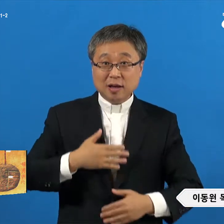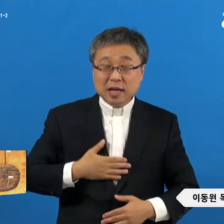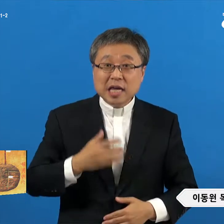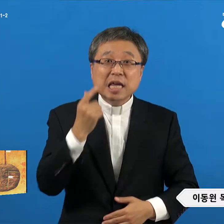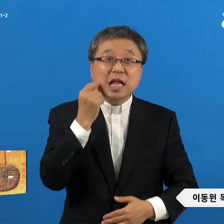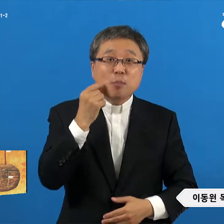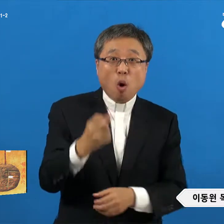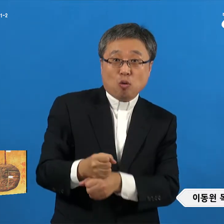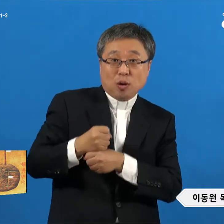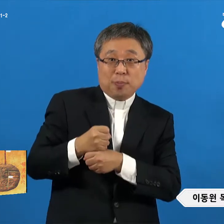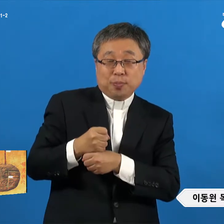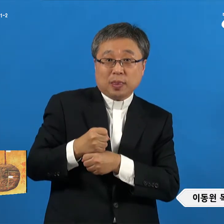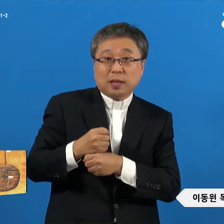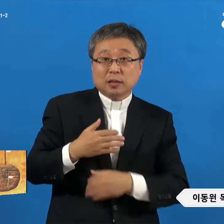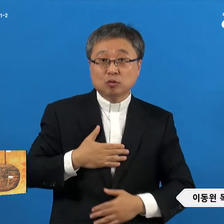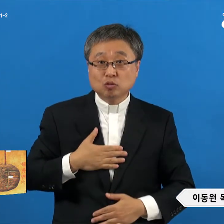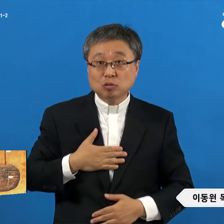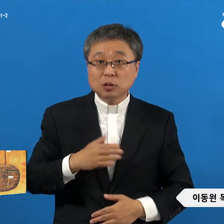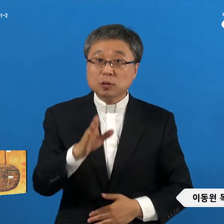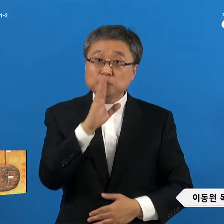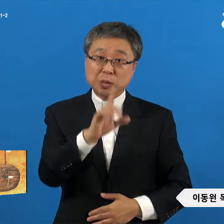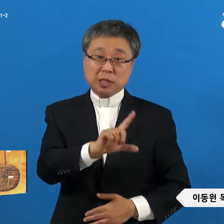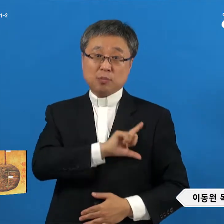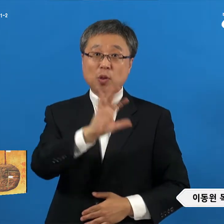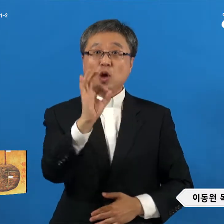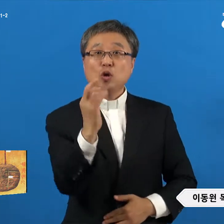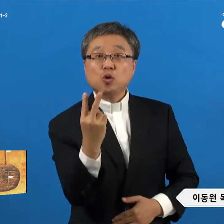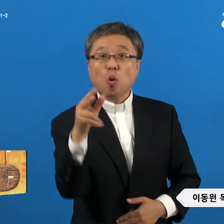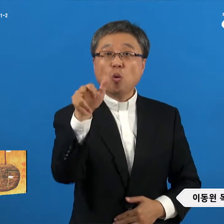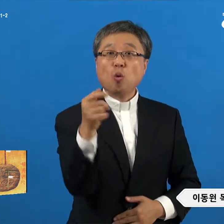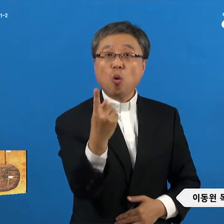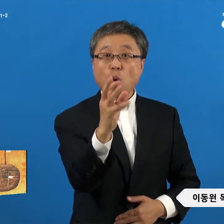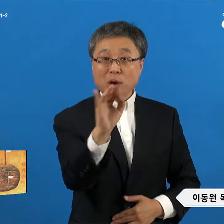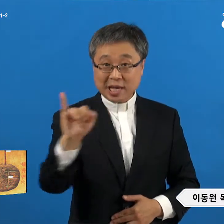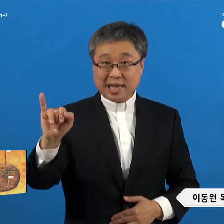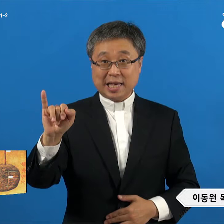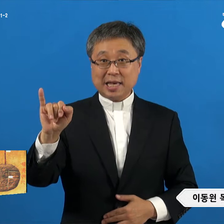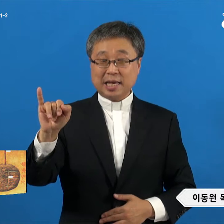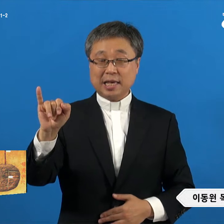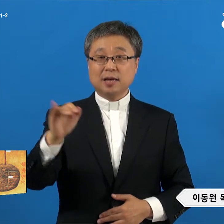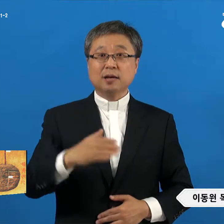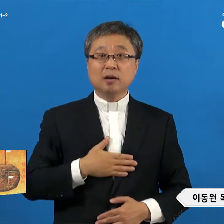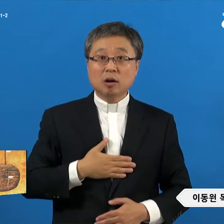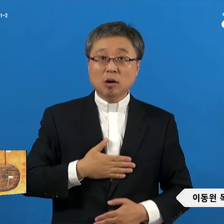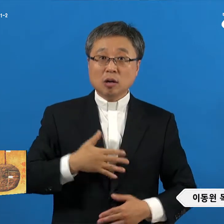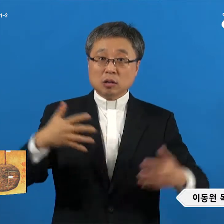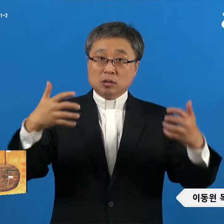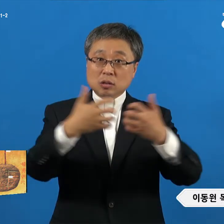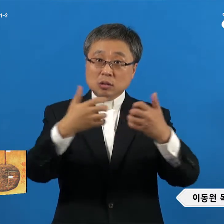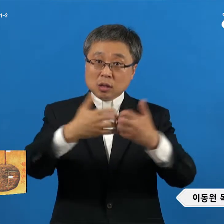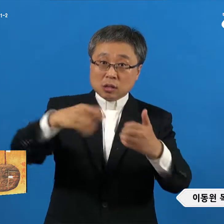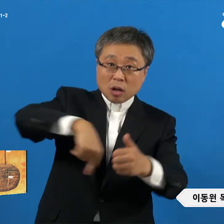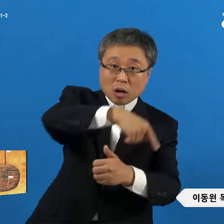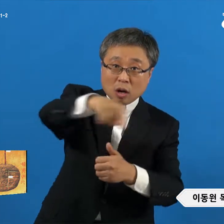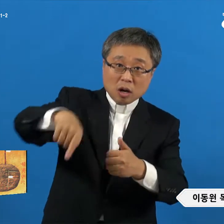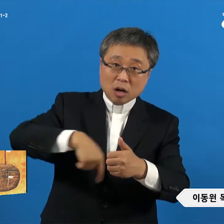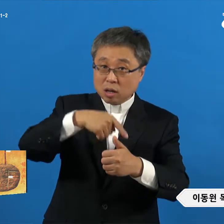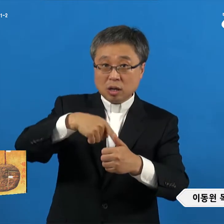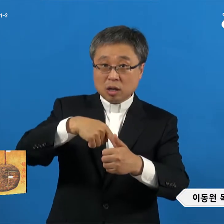일본군 병장의 이름이 바로 요코이입니다. 전세가 불리하니까 이쪽으로, 이 정글 쪽으로